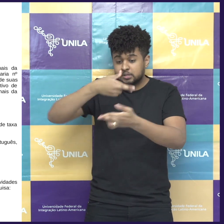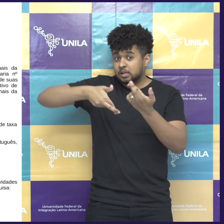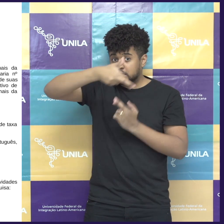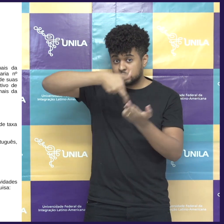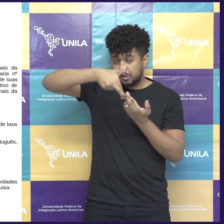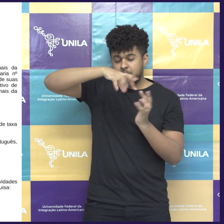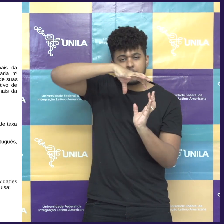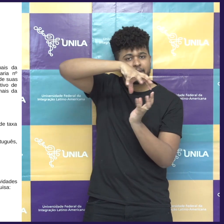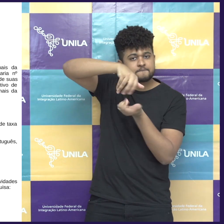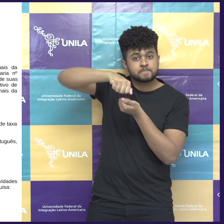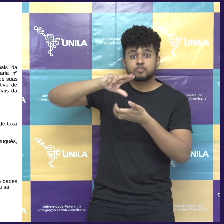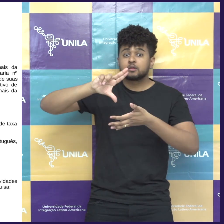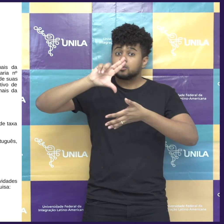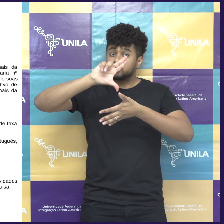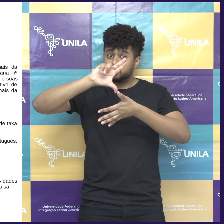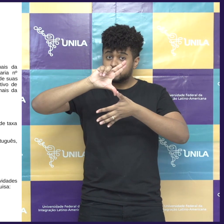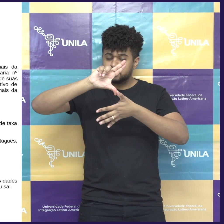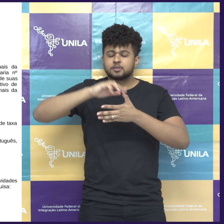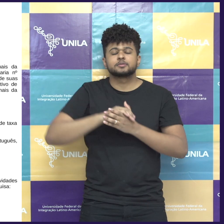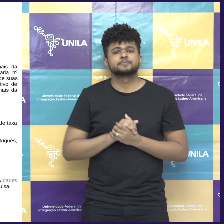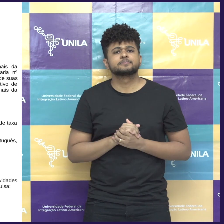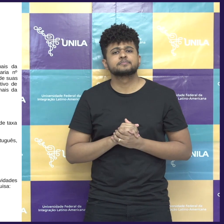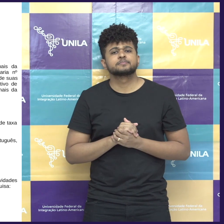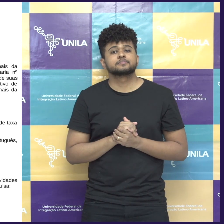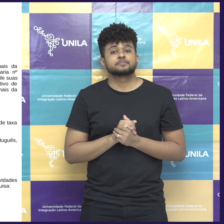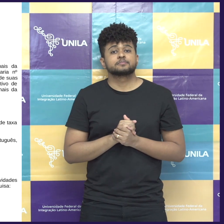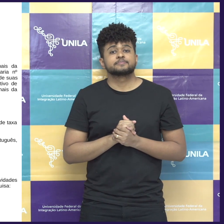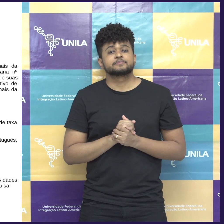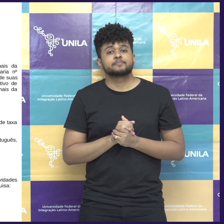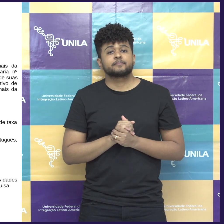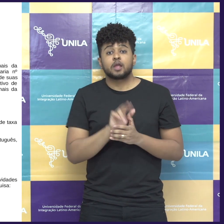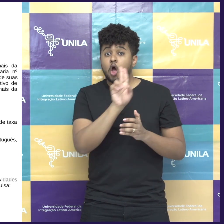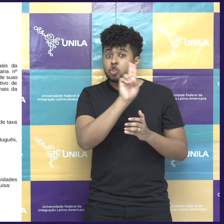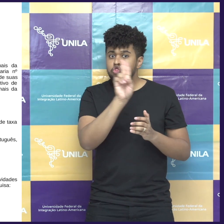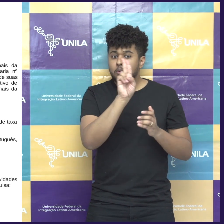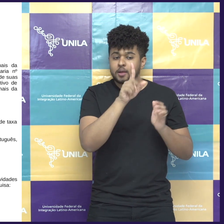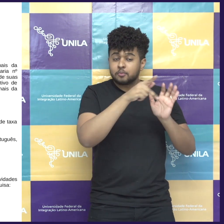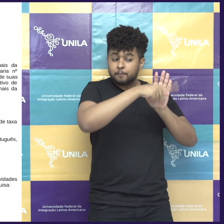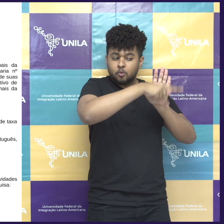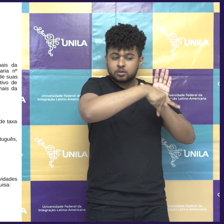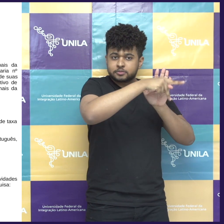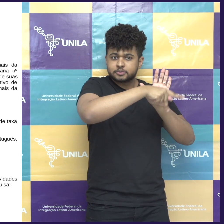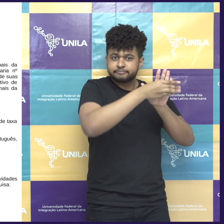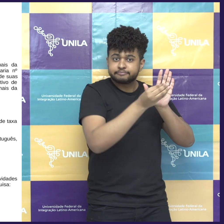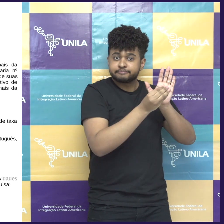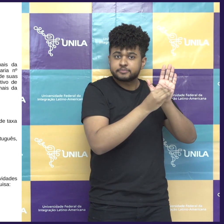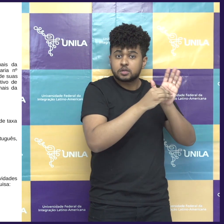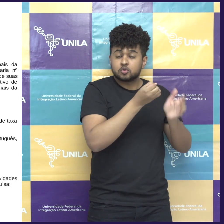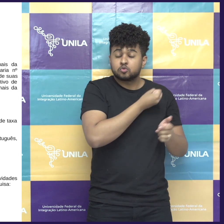Relações Internacionais da Universidade Federal da Integração Latino-Americana, nomeado pela Portaria número